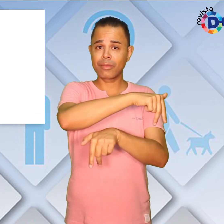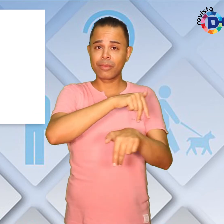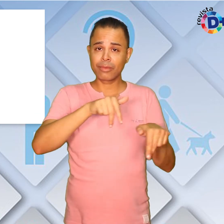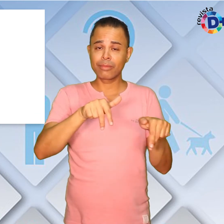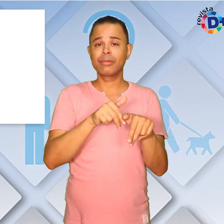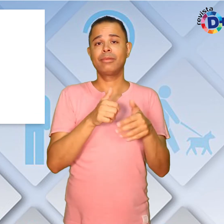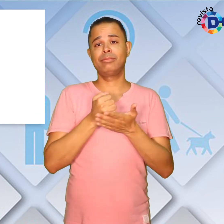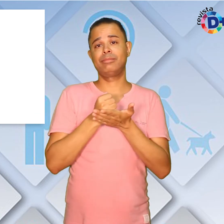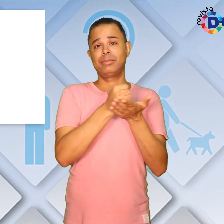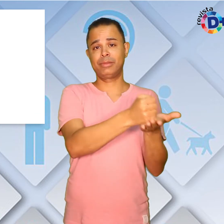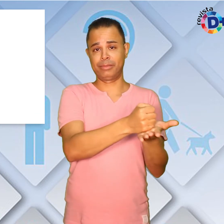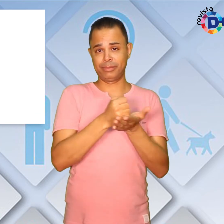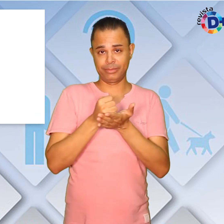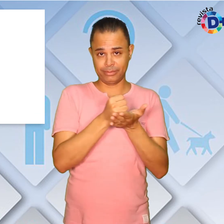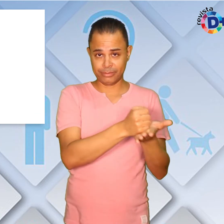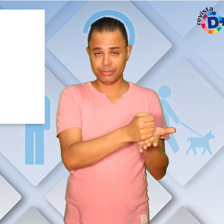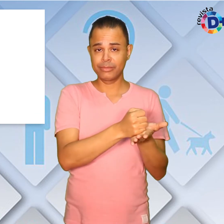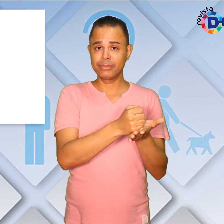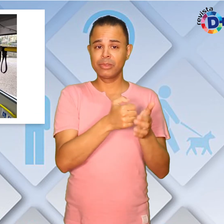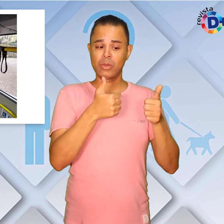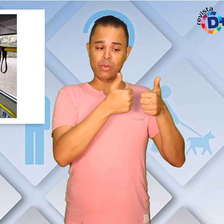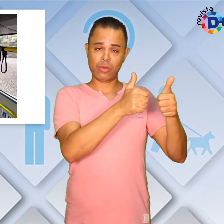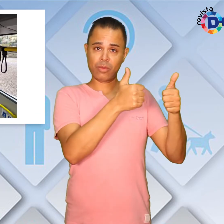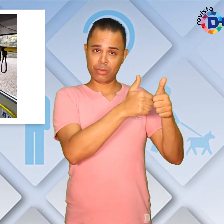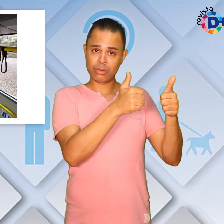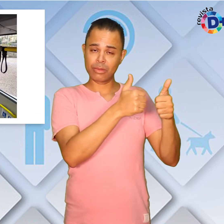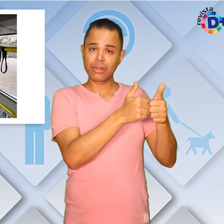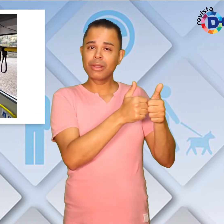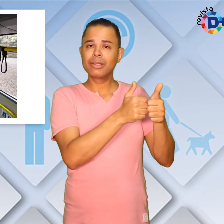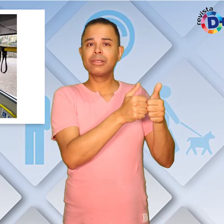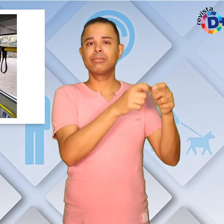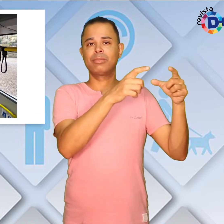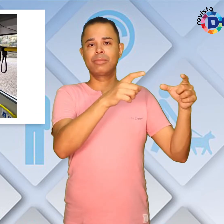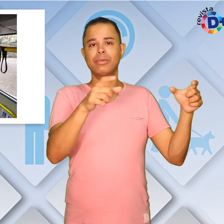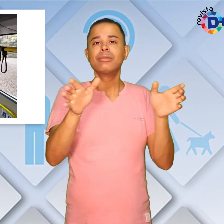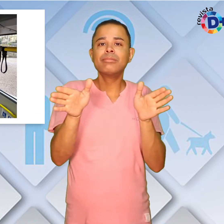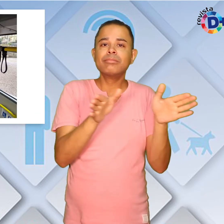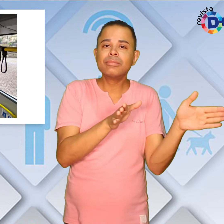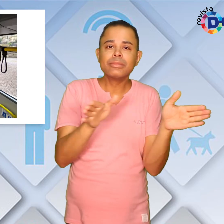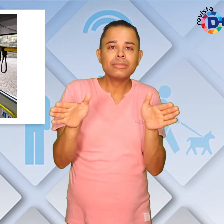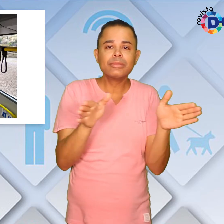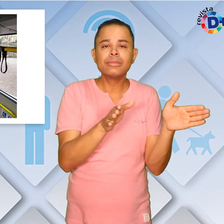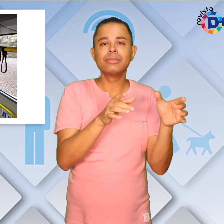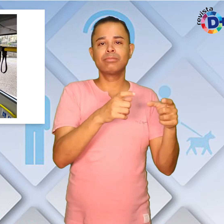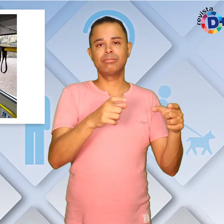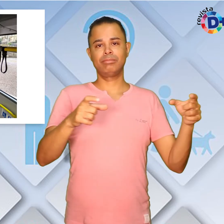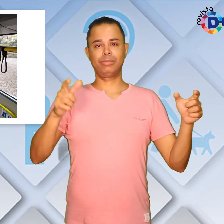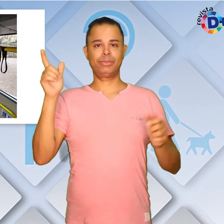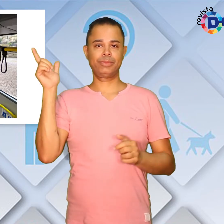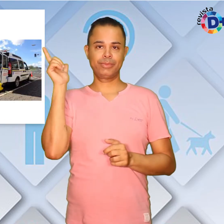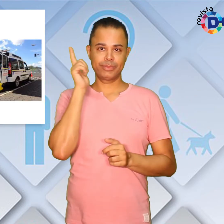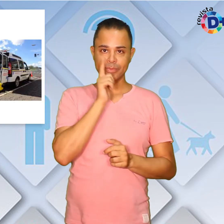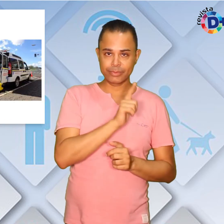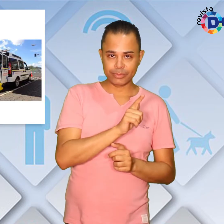transportes com frota de ônibus cada vez mais acessível ampliação do serviço